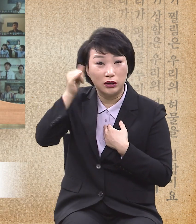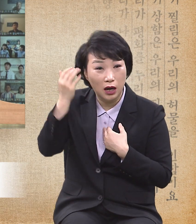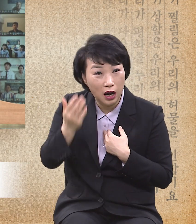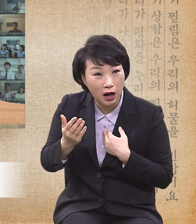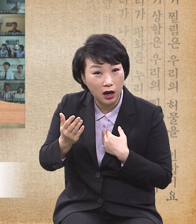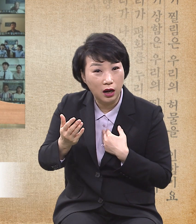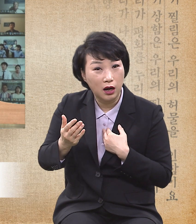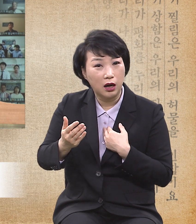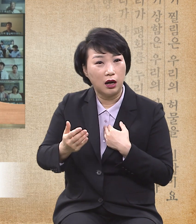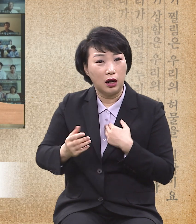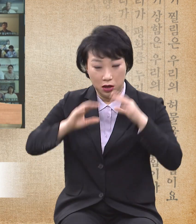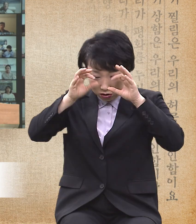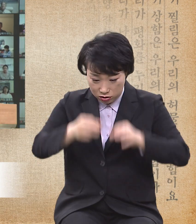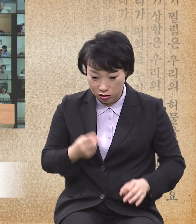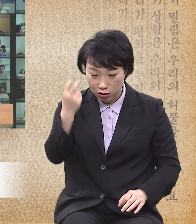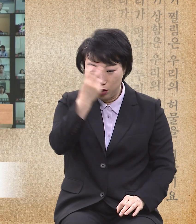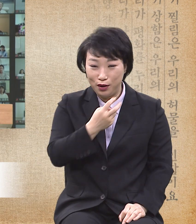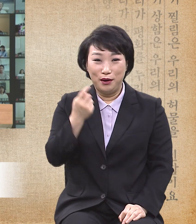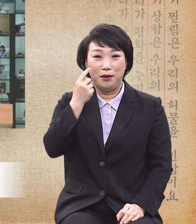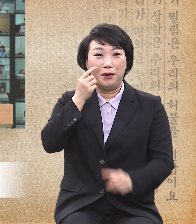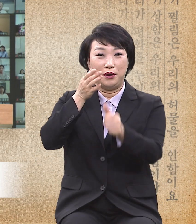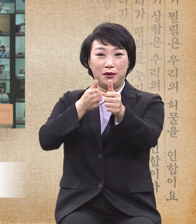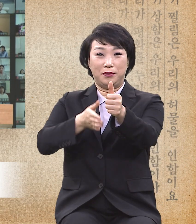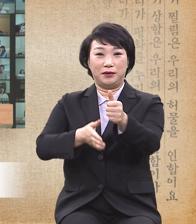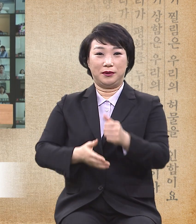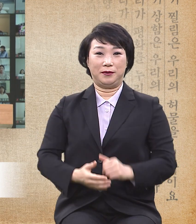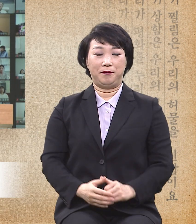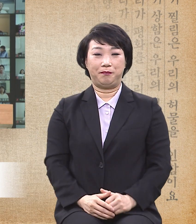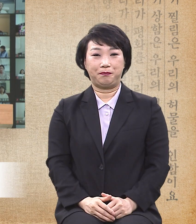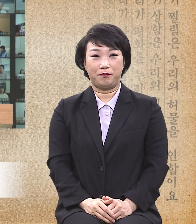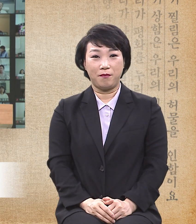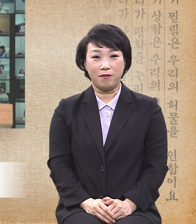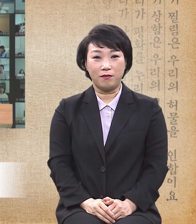사모하는가 한번 생각해 보라고 말이죠.